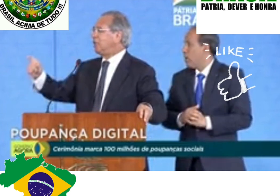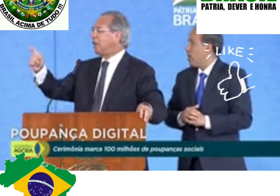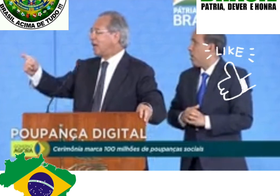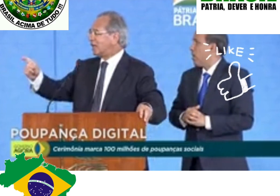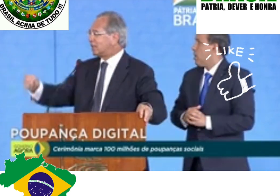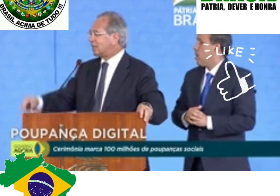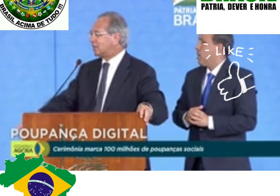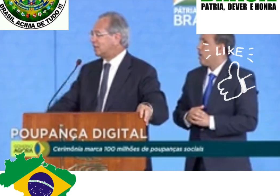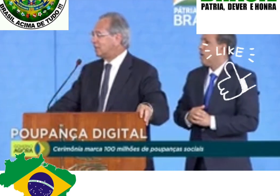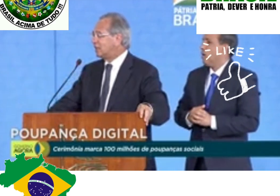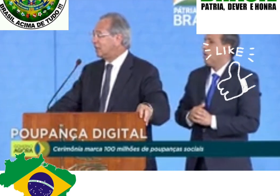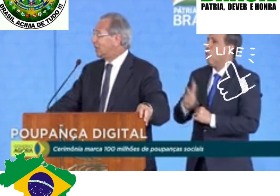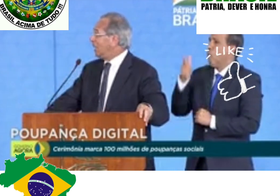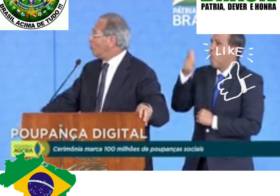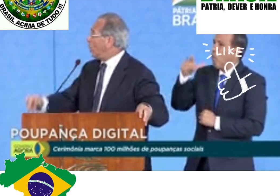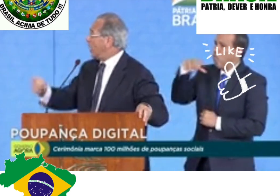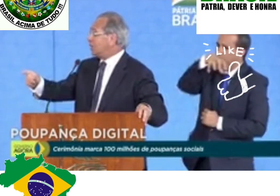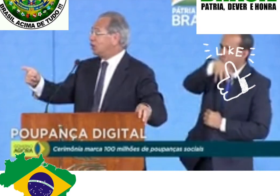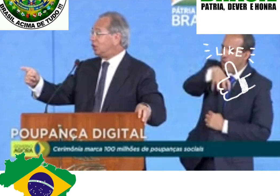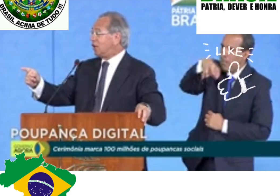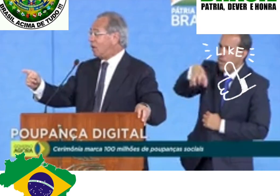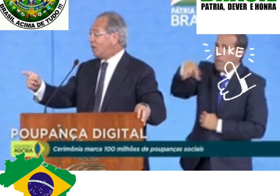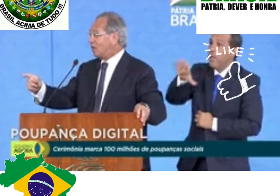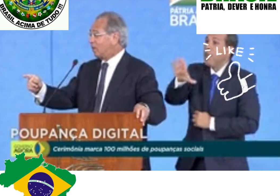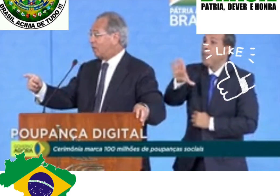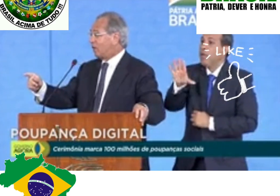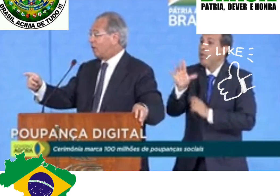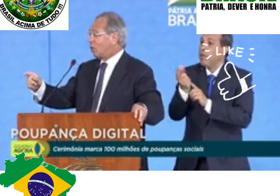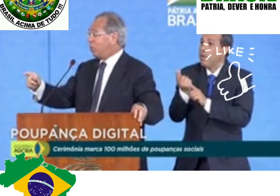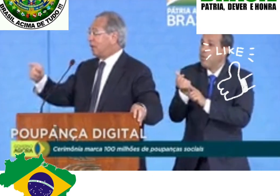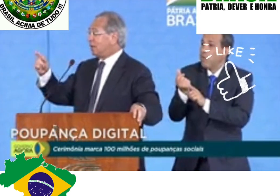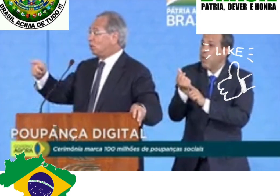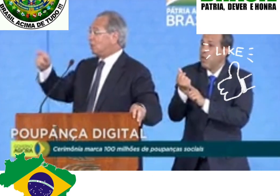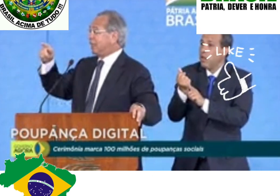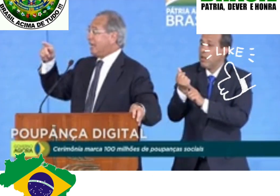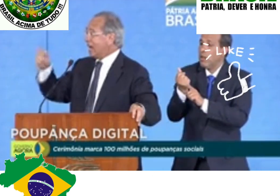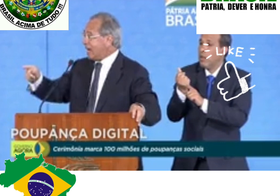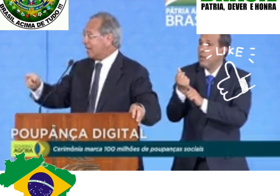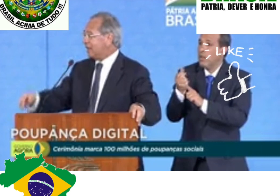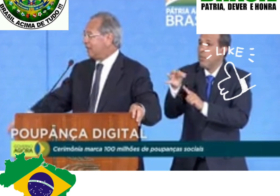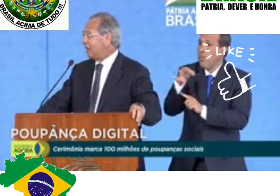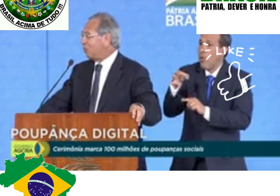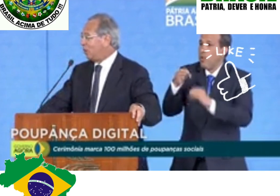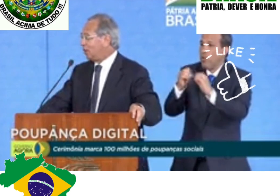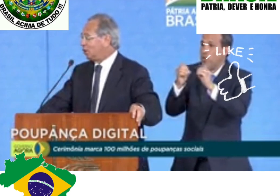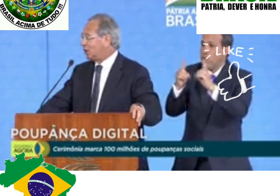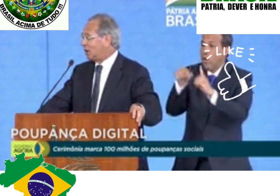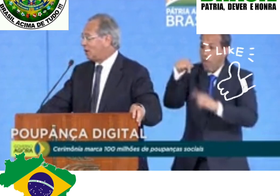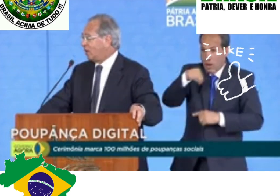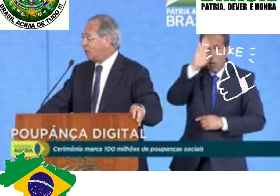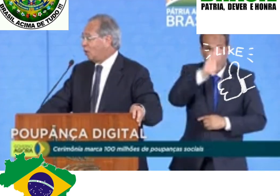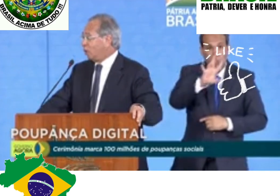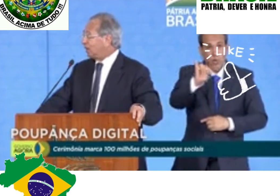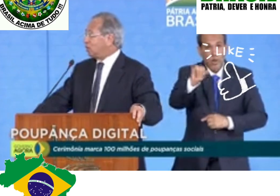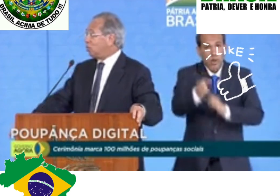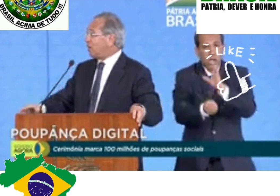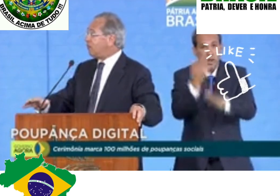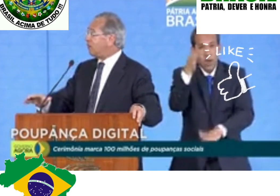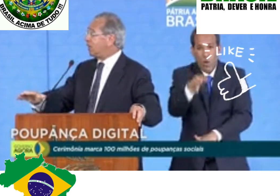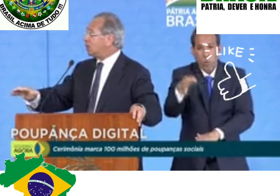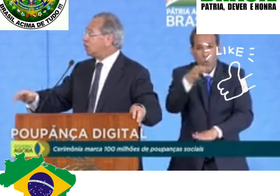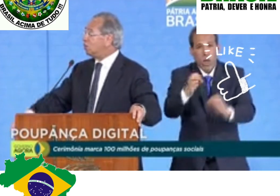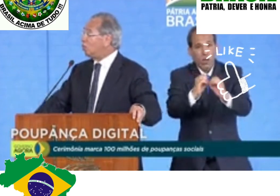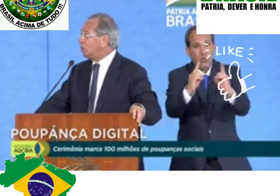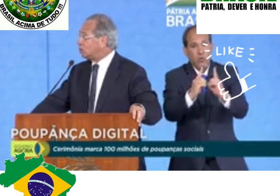as fintechs e a moeda digital. O Brasil terá a moeda digital. O Brasil está